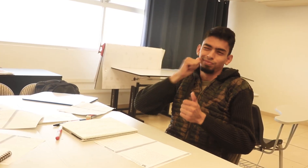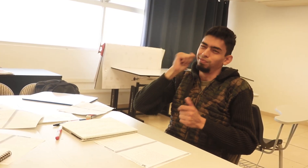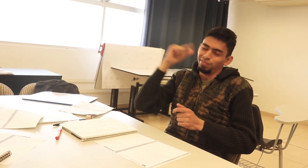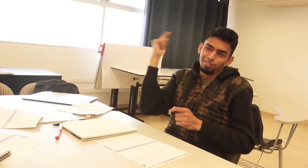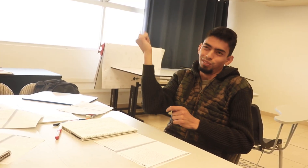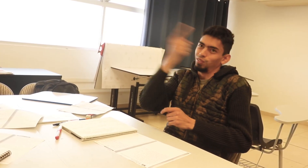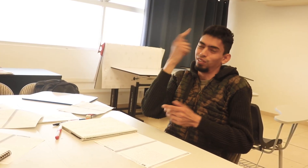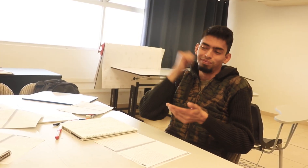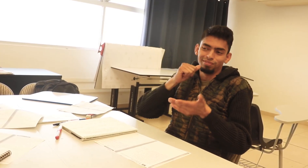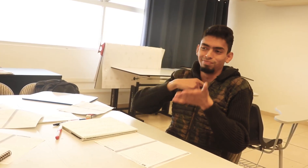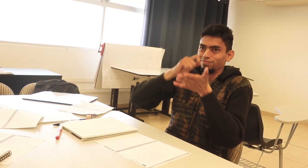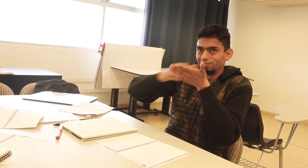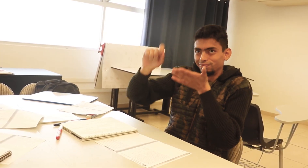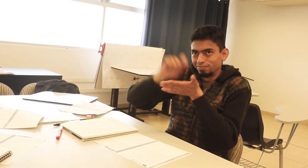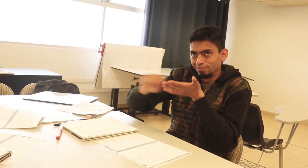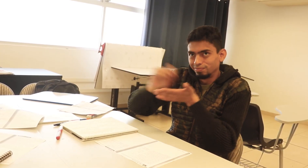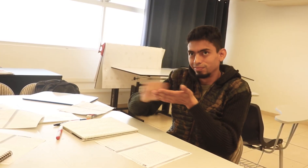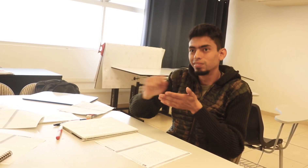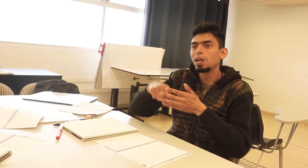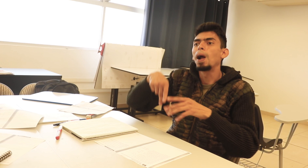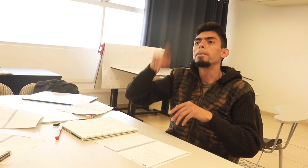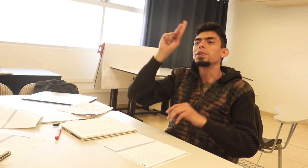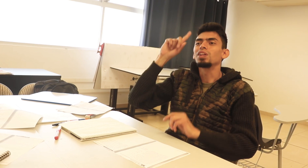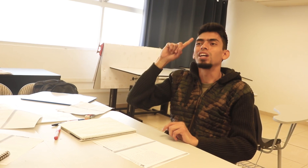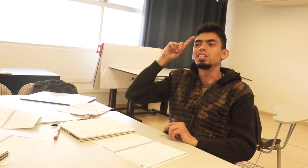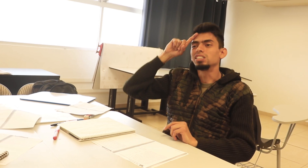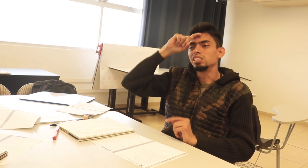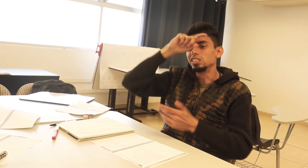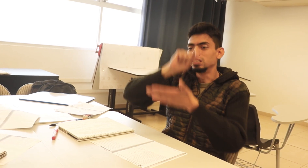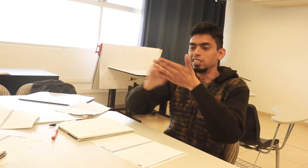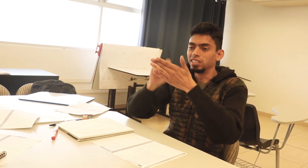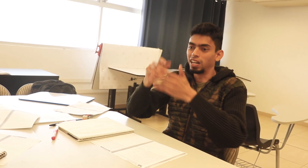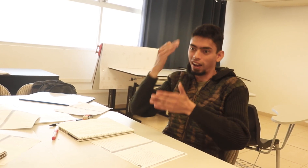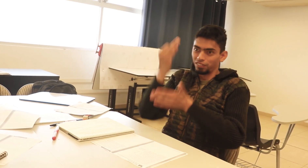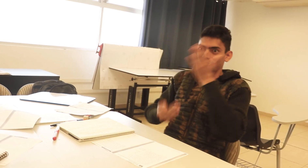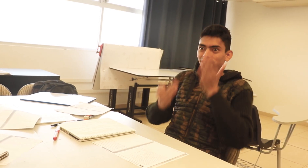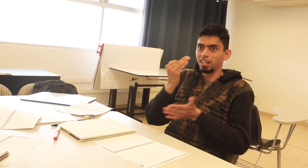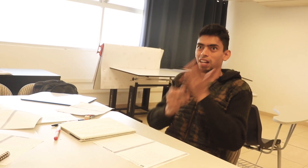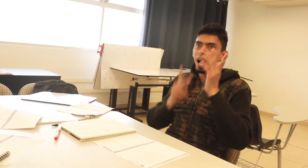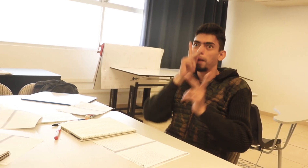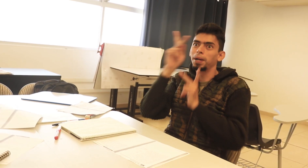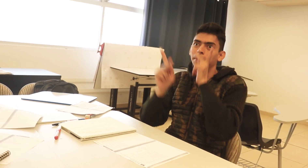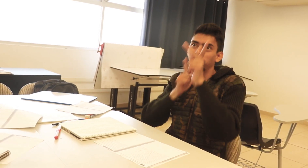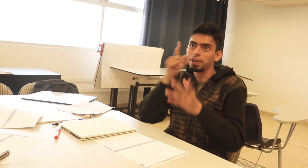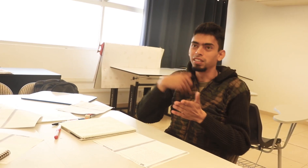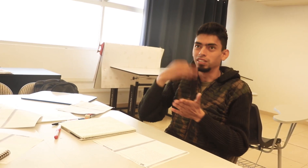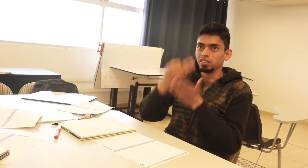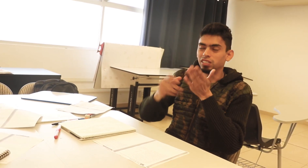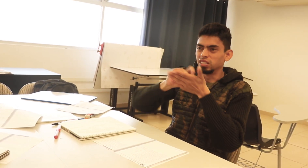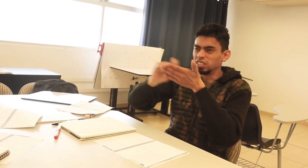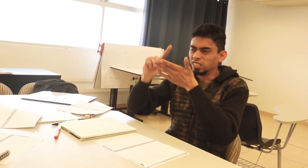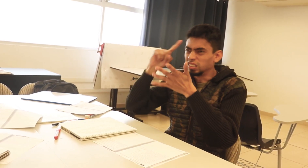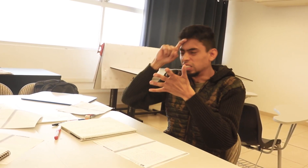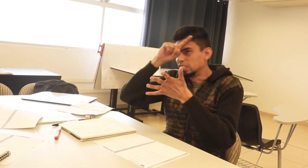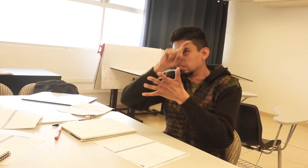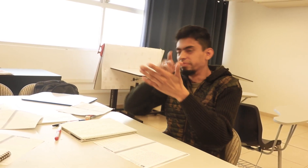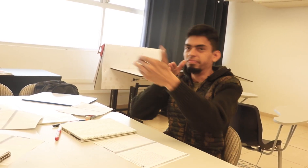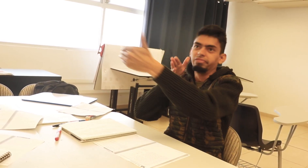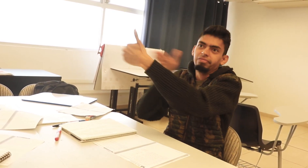una persona oyente siempre tenemos que escribirles en algún papel. A veces es un poco difícil porque nosotros no conocemos todas